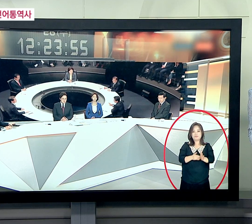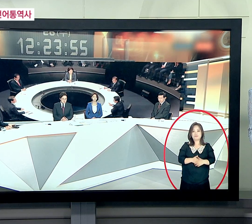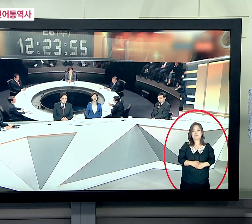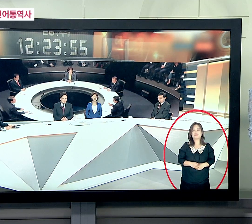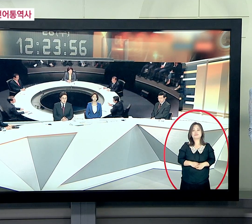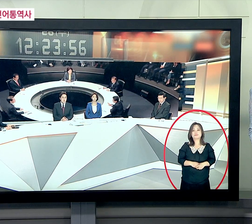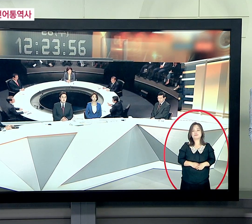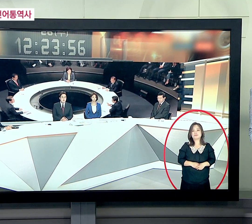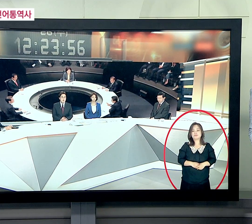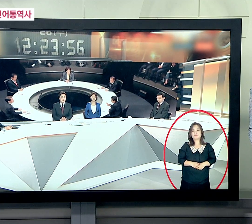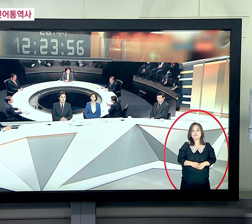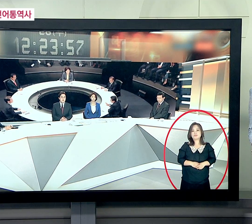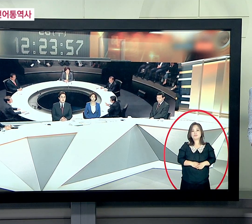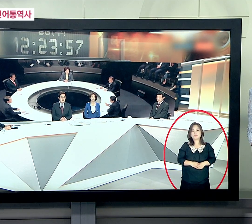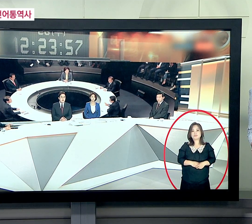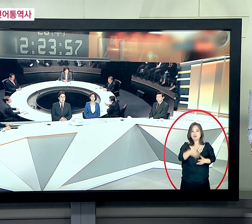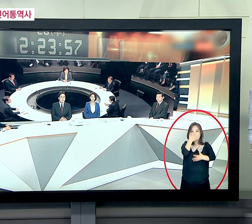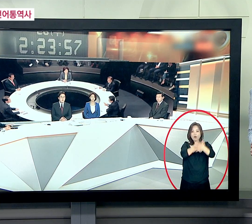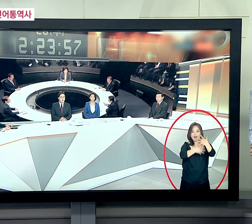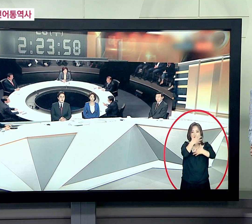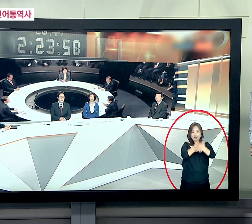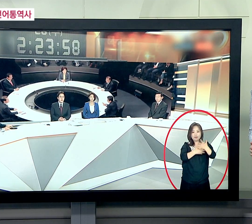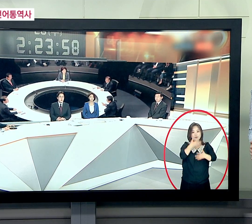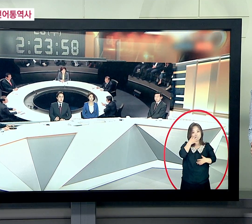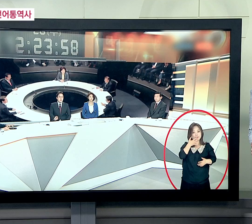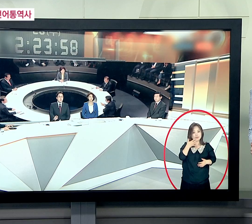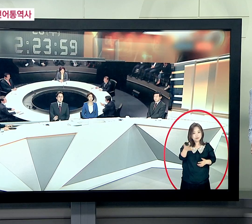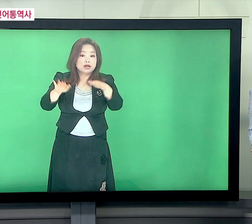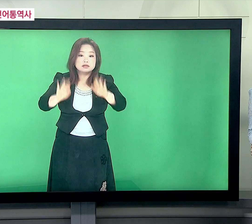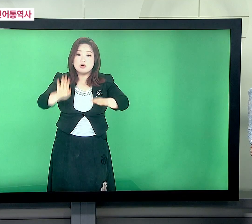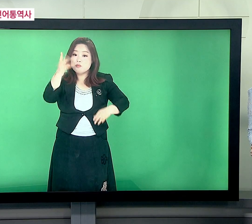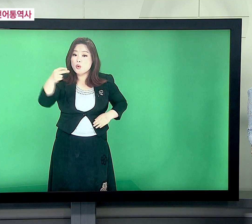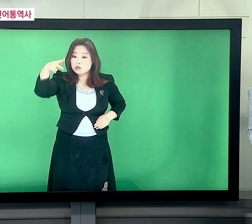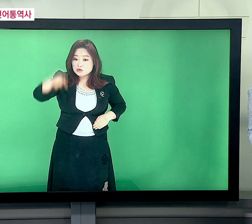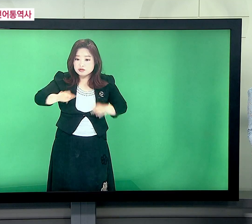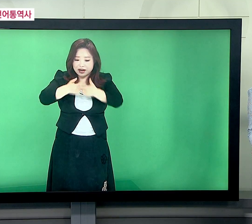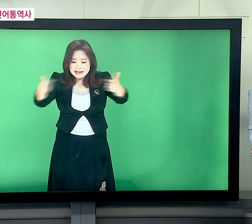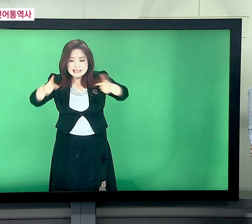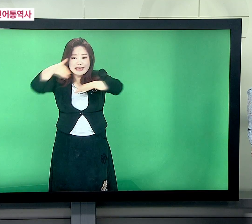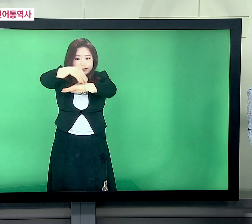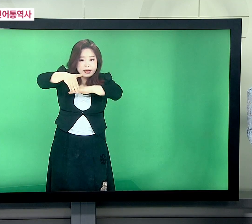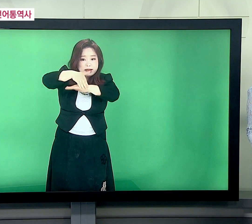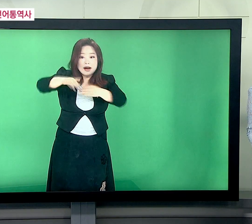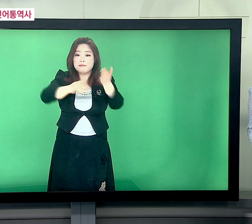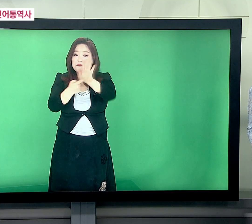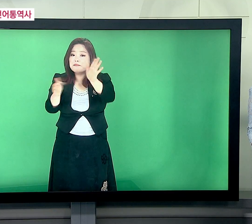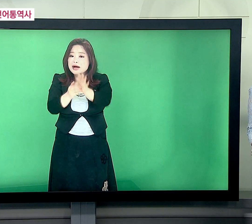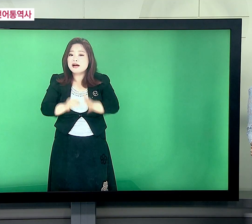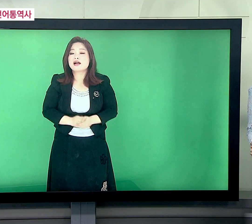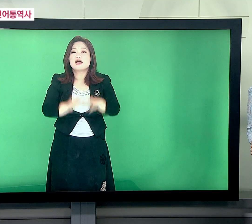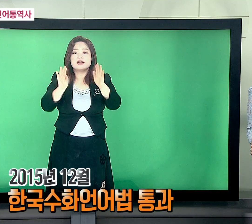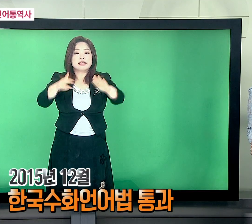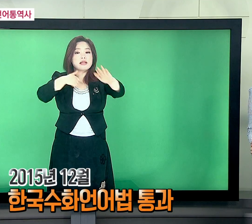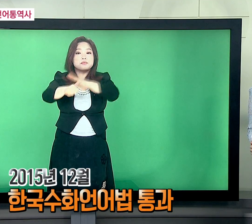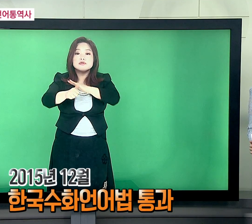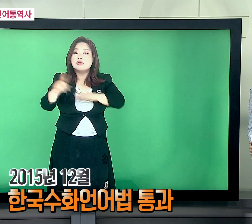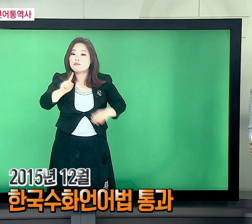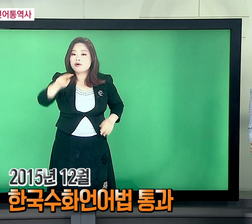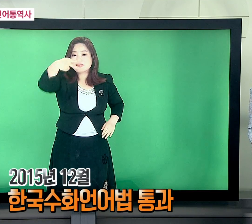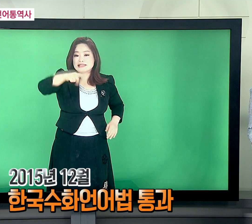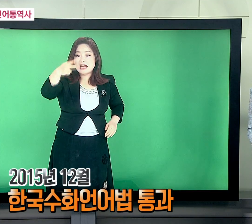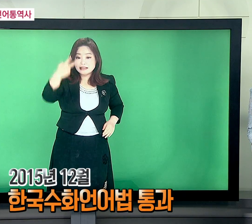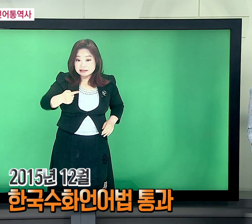청각장애인의 게 더 정확한 의미를 전달하기 위해 최선의 다하는 모습을 볼 수가 있는데요 2015년 12월에